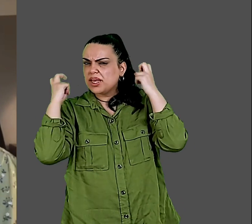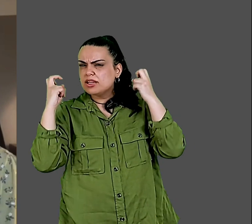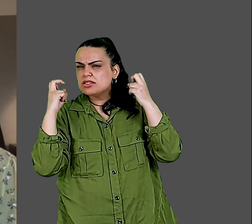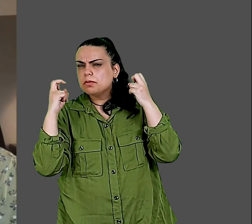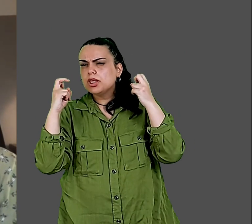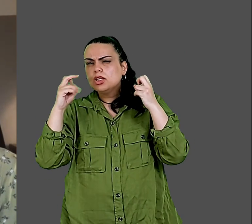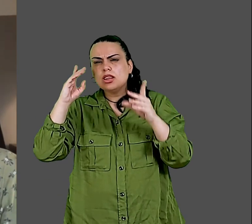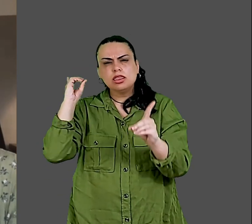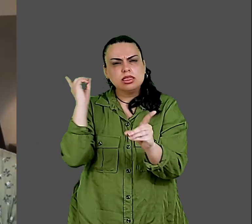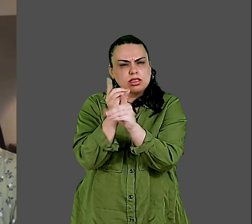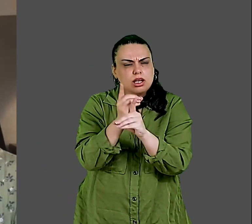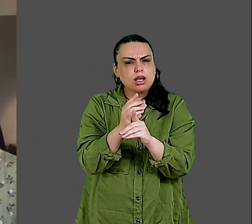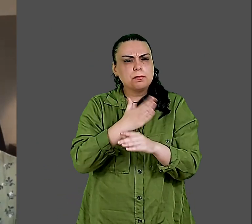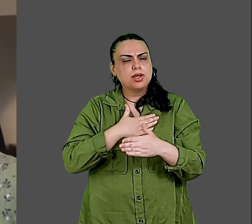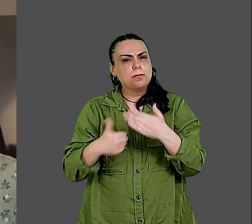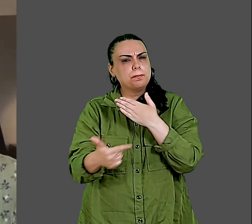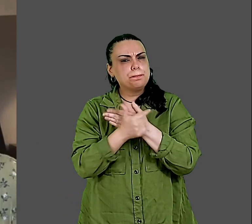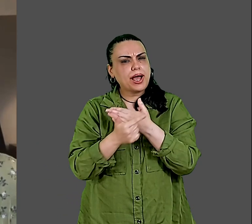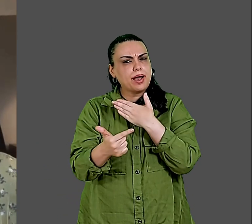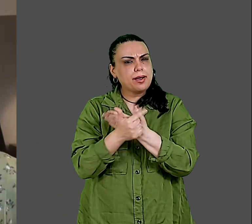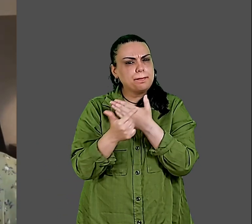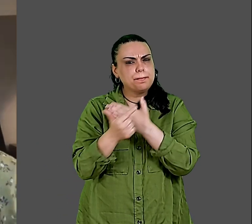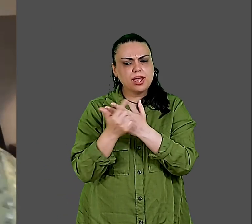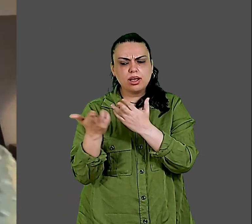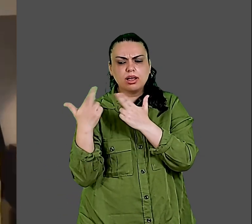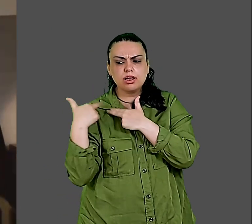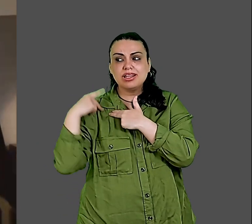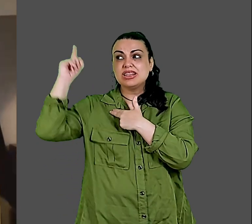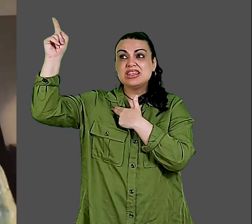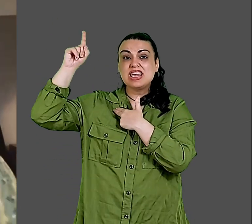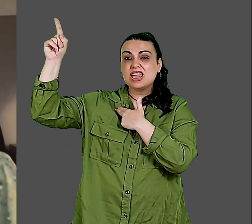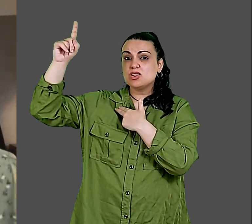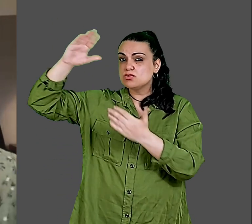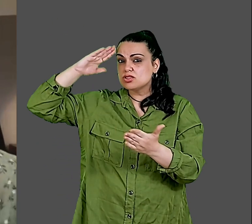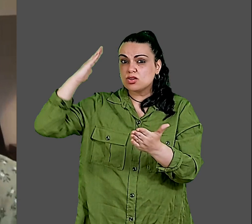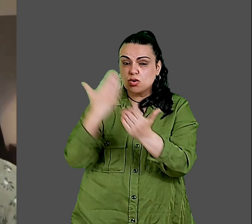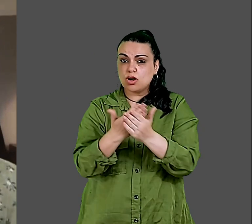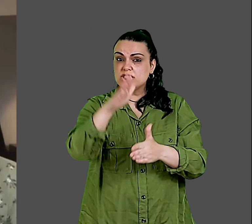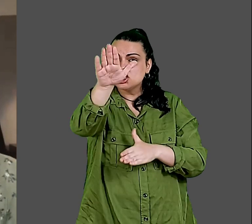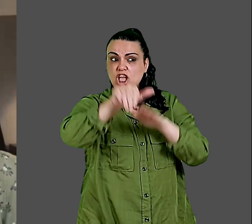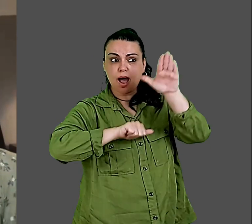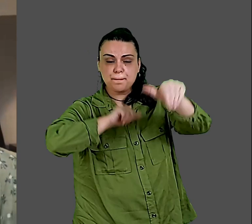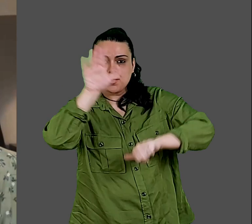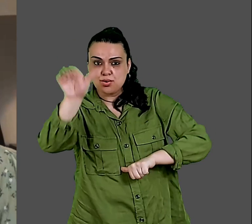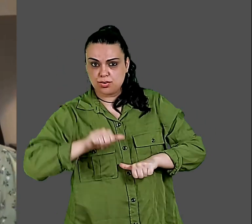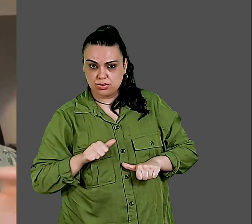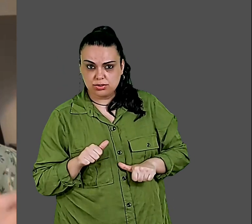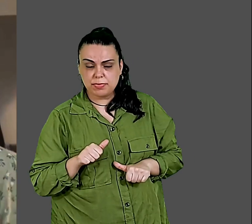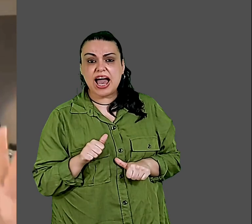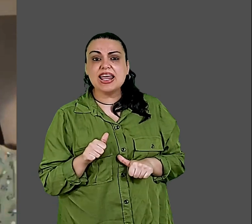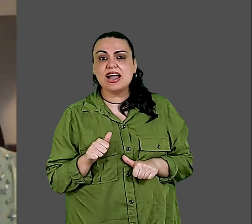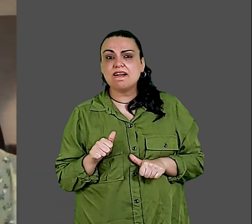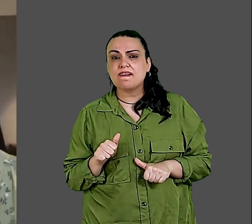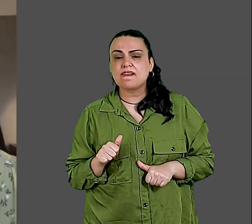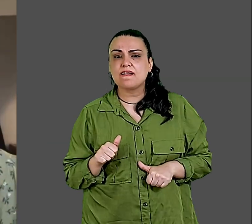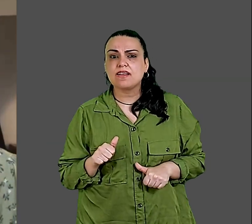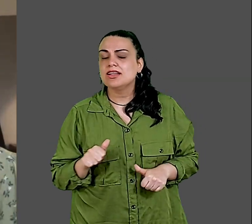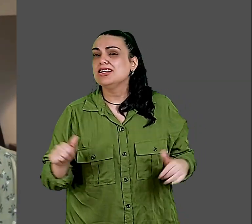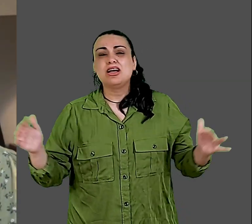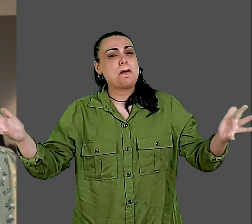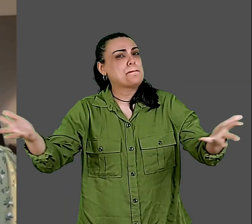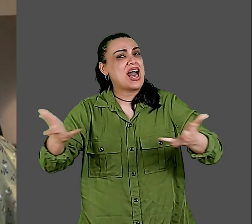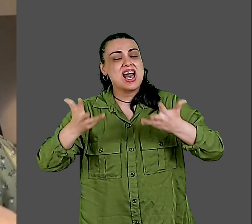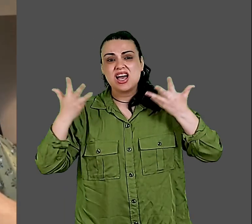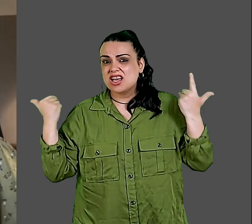seu papel na missão de quem te confiou. De quem te chamou. Tá incrível,